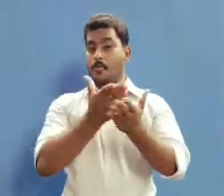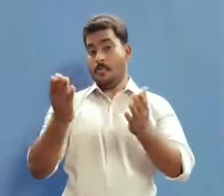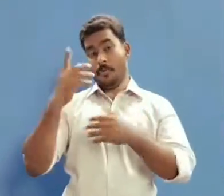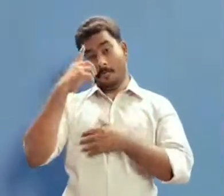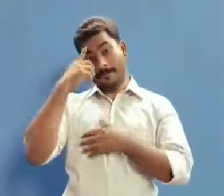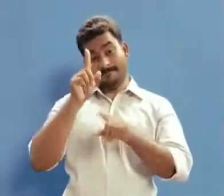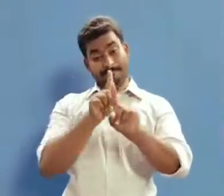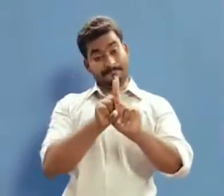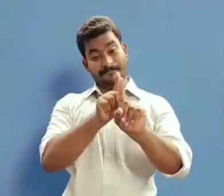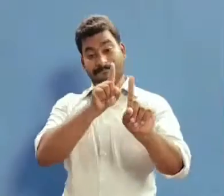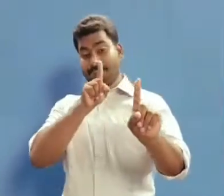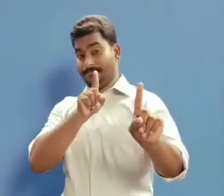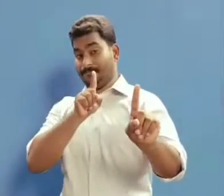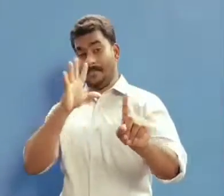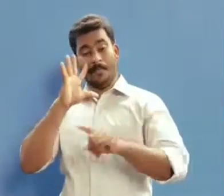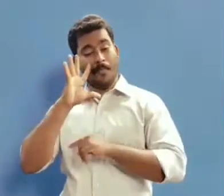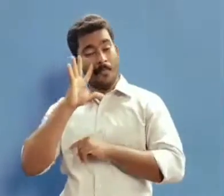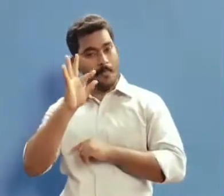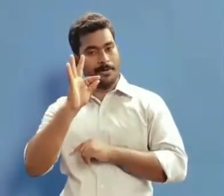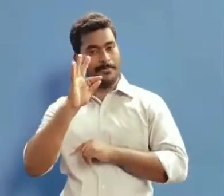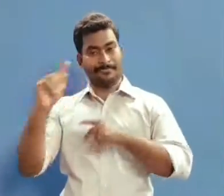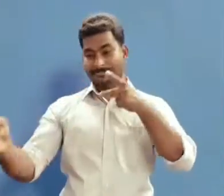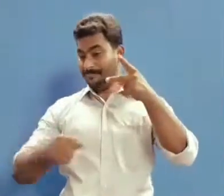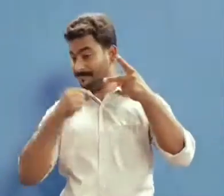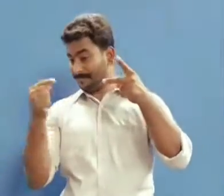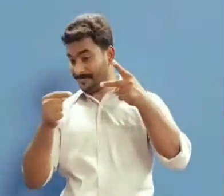വ്യക്തി ശുചിത്വം പാലിക്കുക,